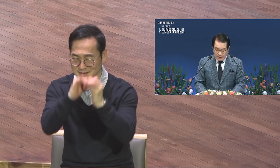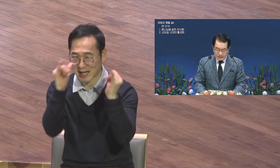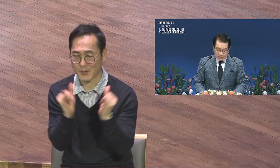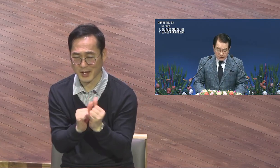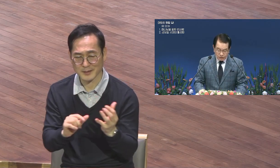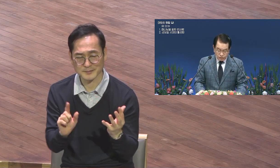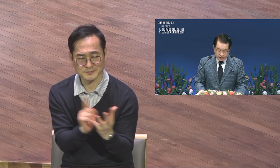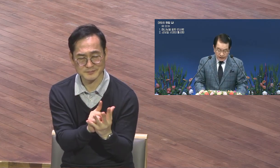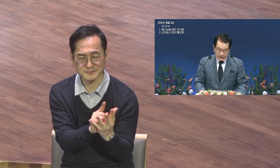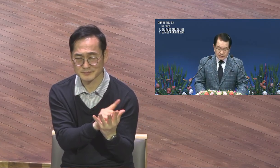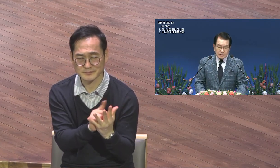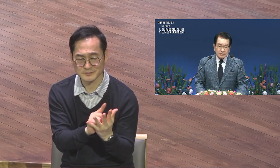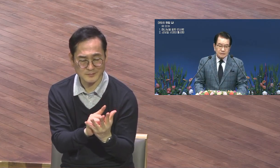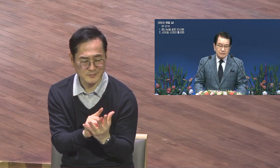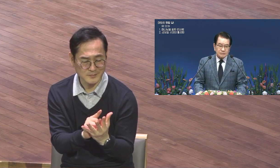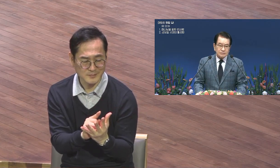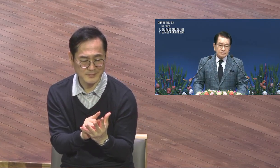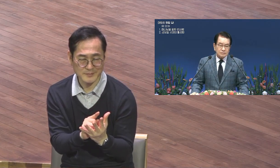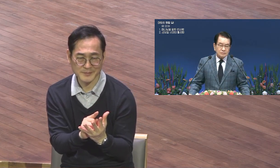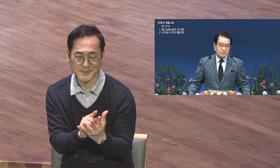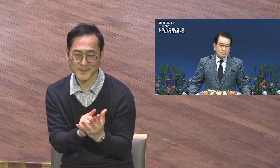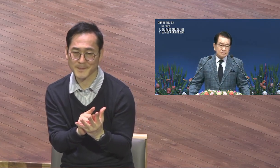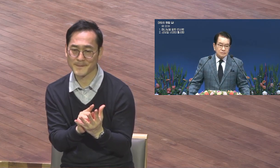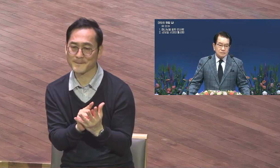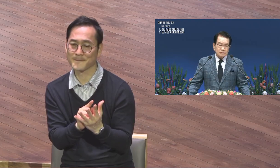힘든데 어려운데